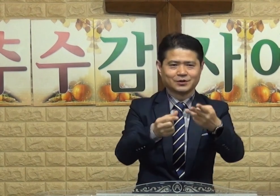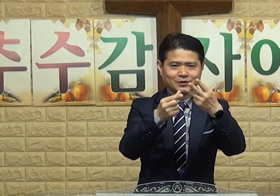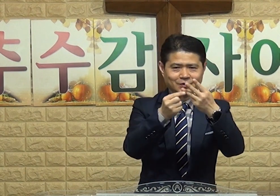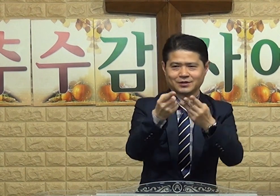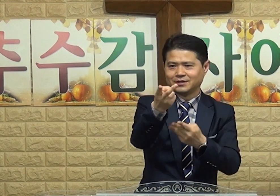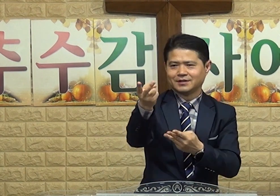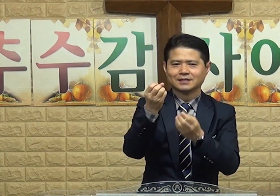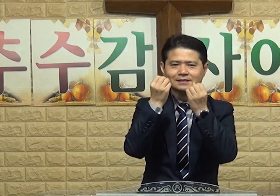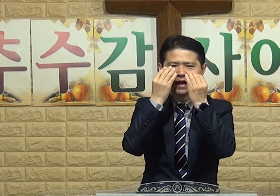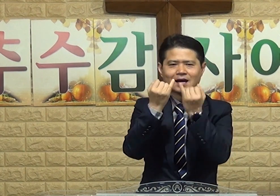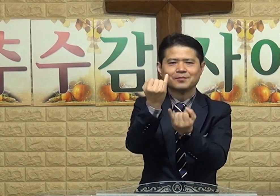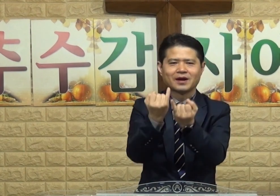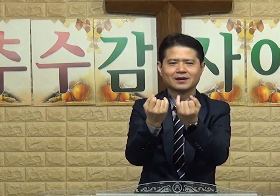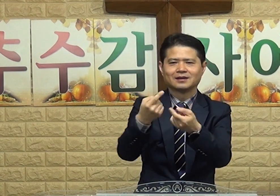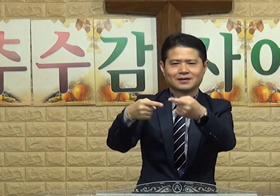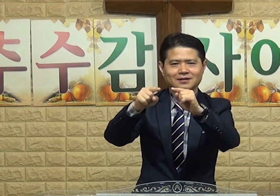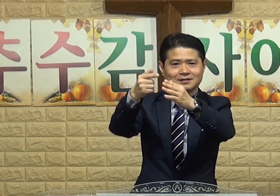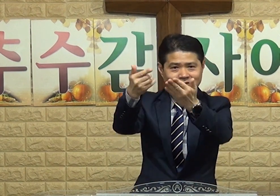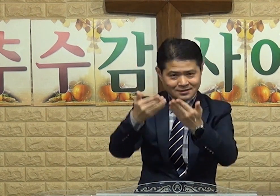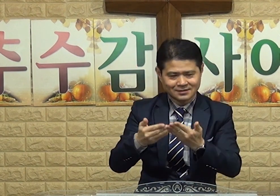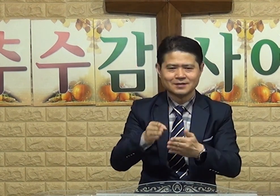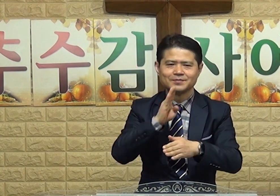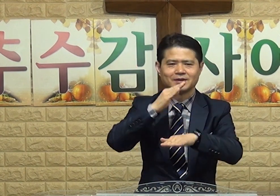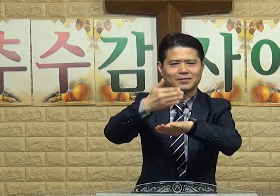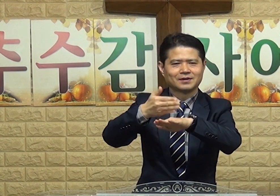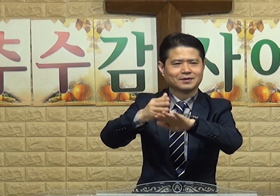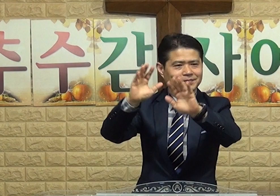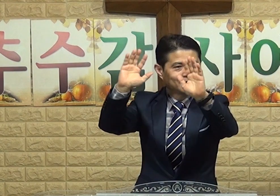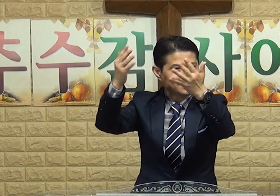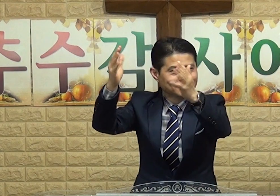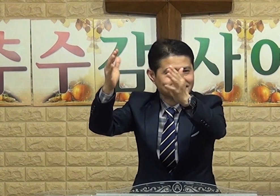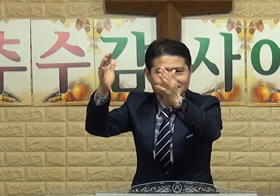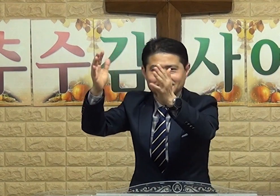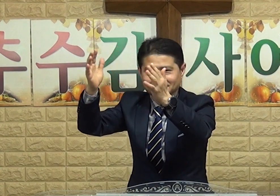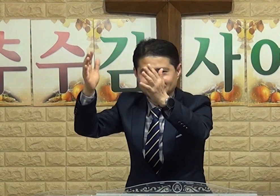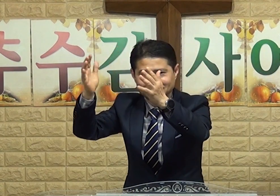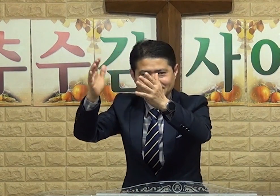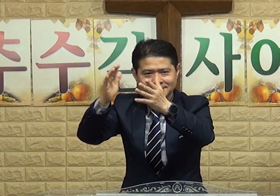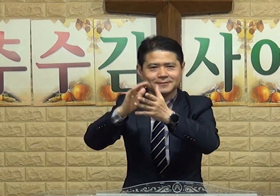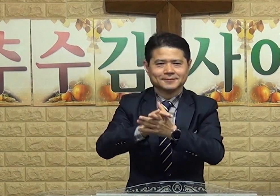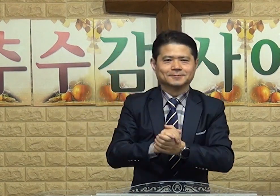위해서 기도하고, 세 번째는 새로운 자매님들이 오셨습니다. 감사히 인사로 환영하겠습니다.